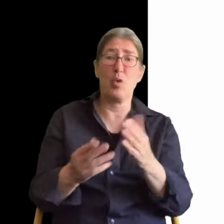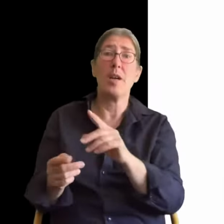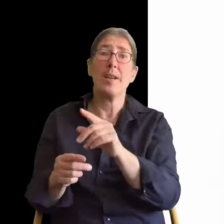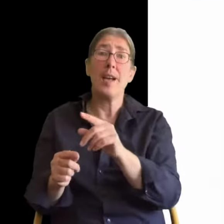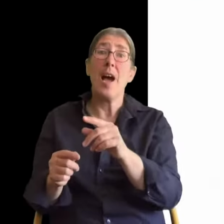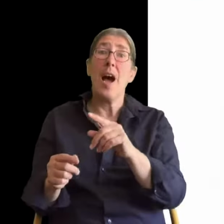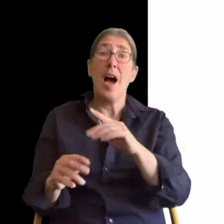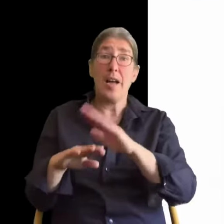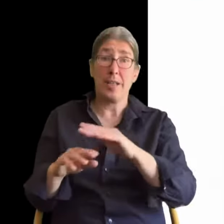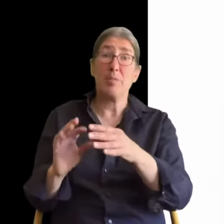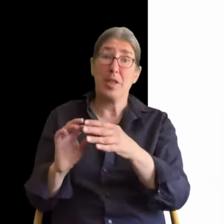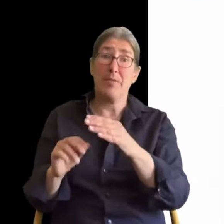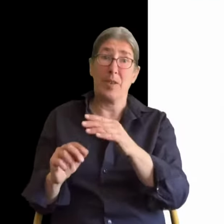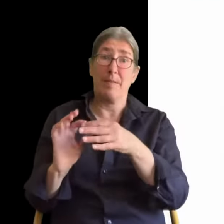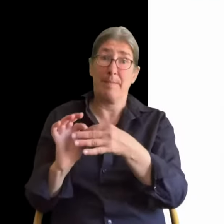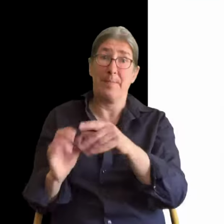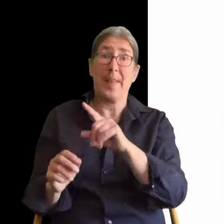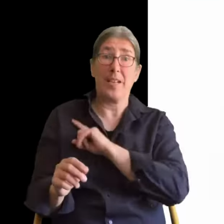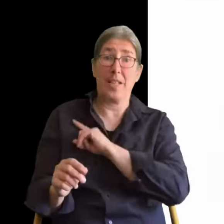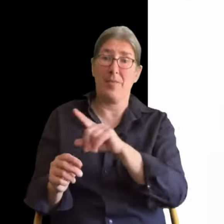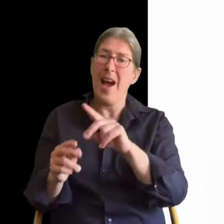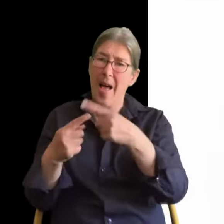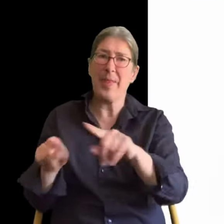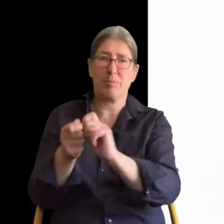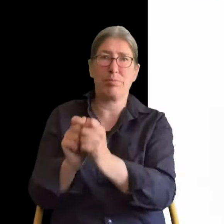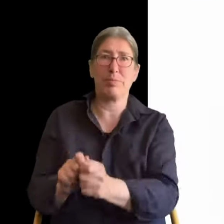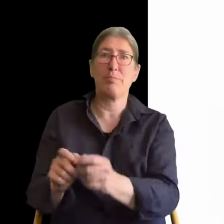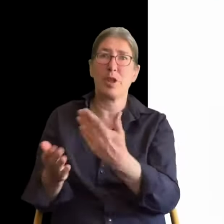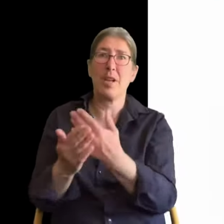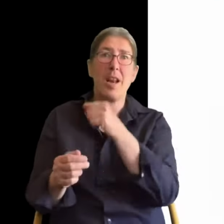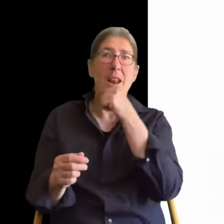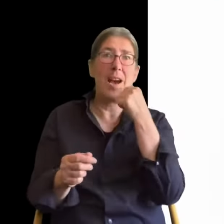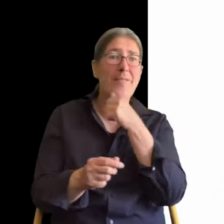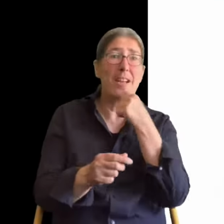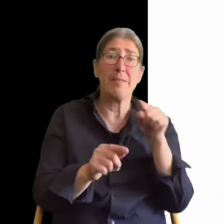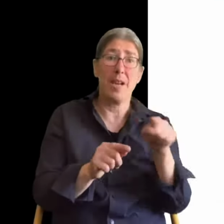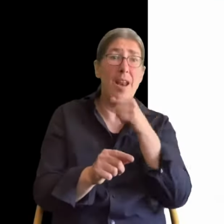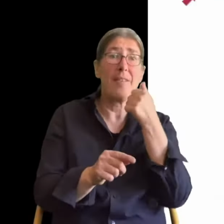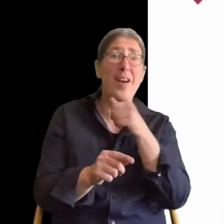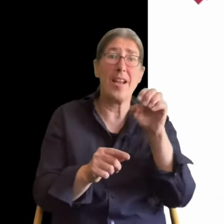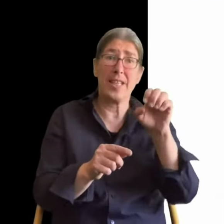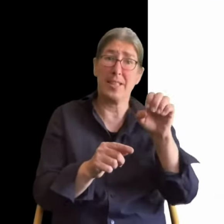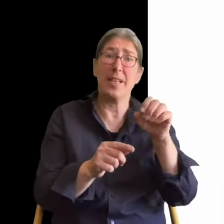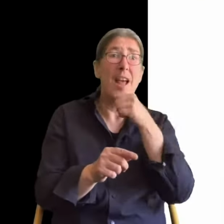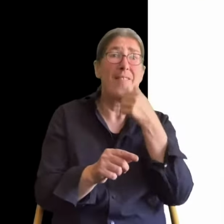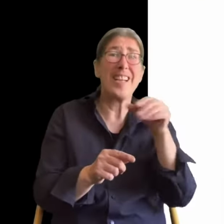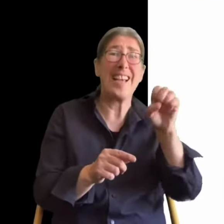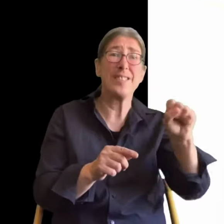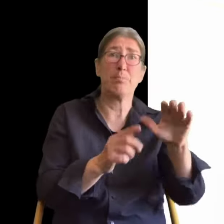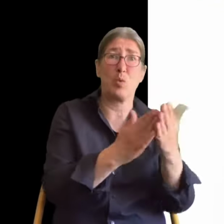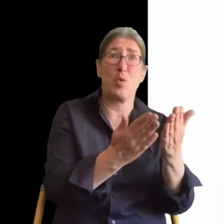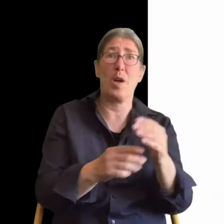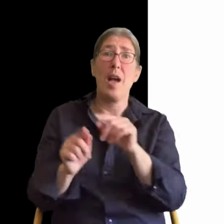die attributiven Adjektive. Aus dem langweiligen Buch wird langweiliges Buch und ein langweiliges Buch, ein neugieriger